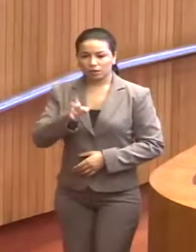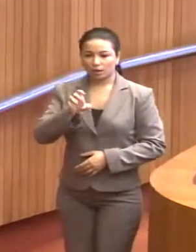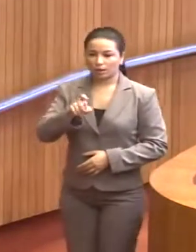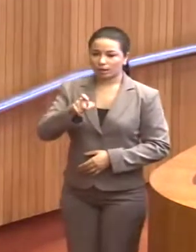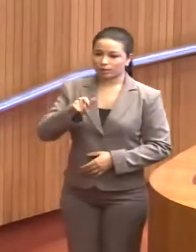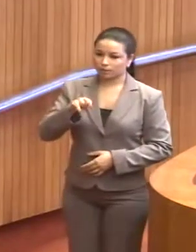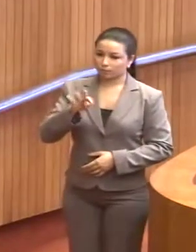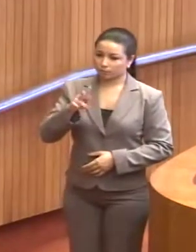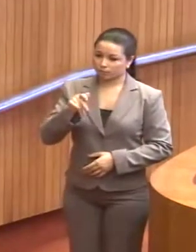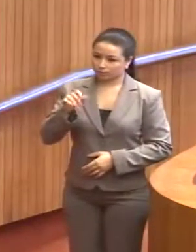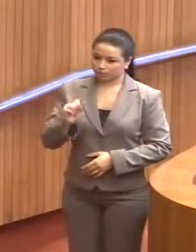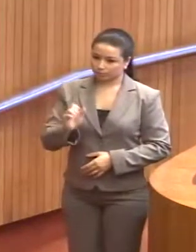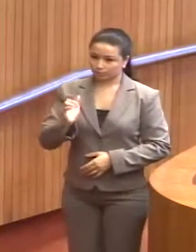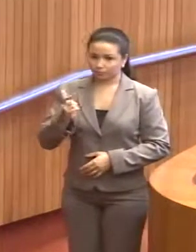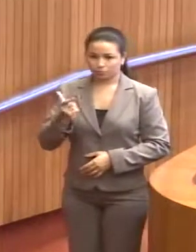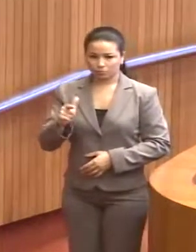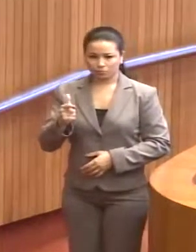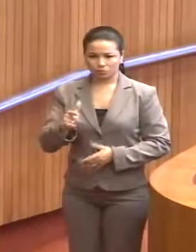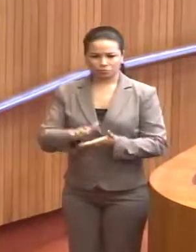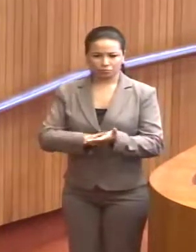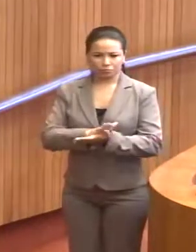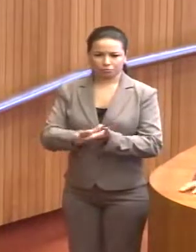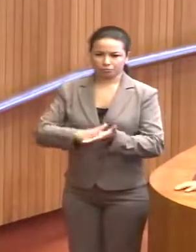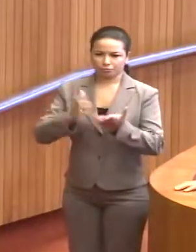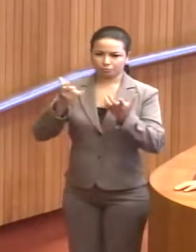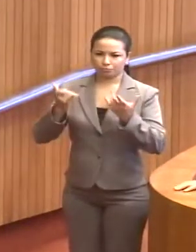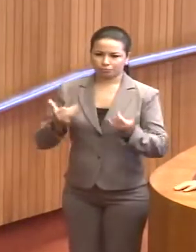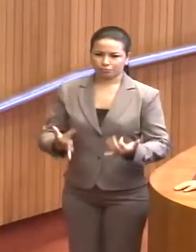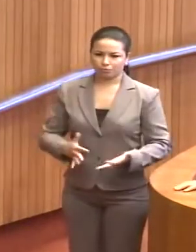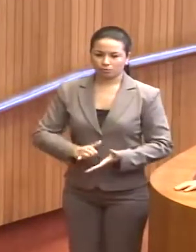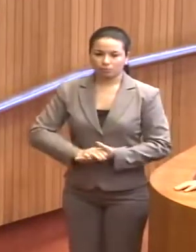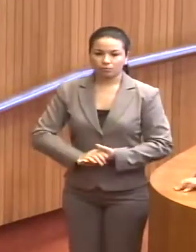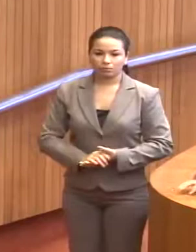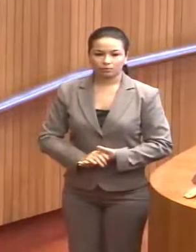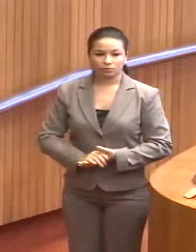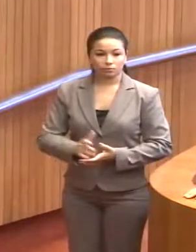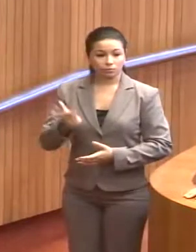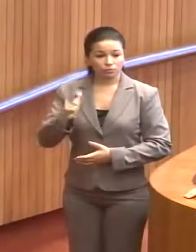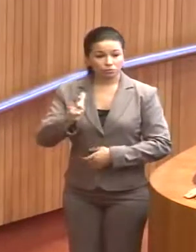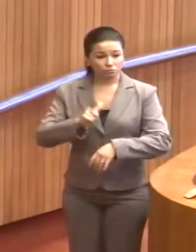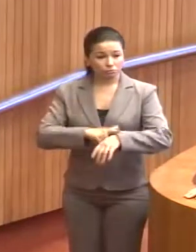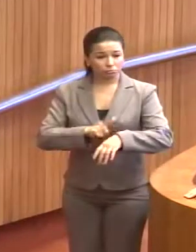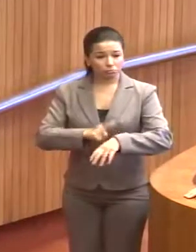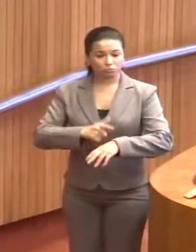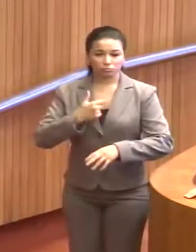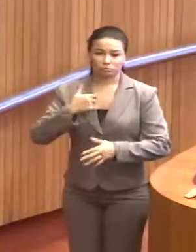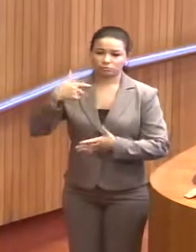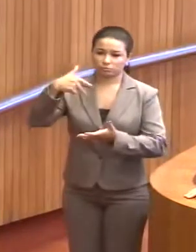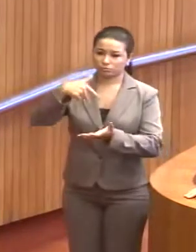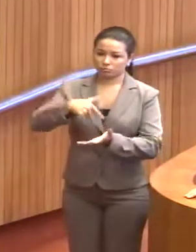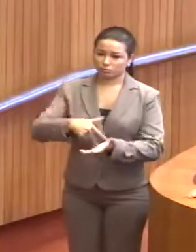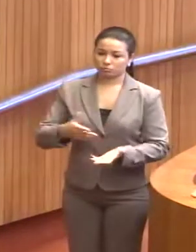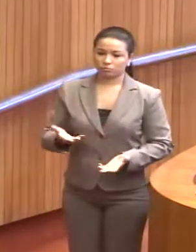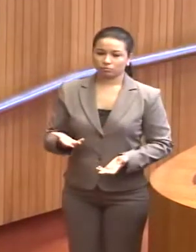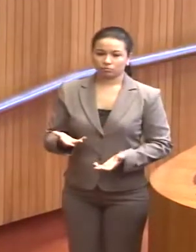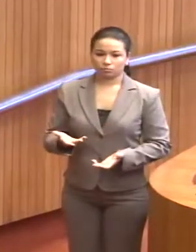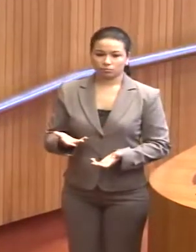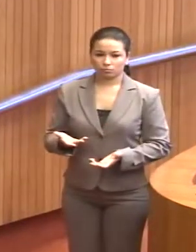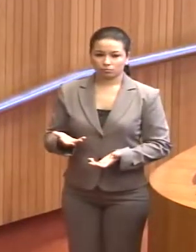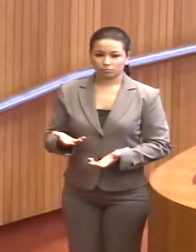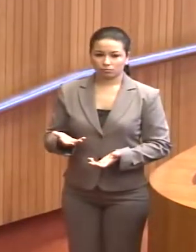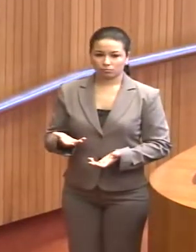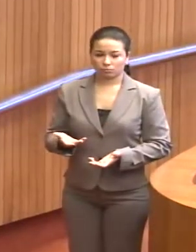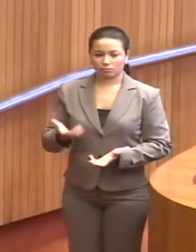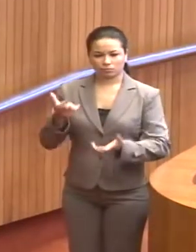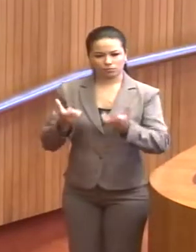executadas, sem ainda nenhuma explicação. E não faz muito tempo eu vim a essa tribuna